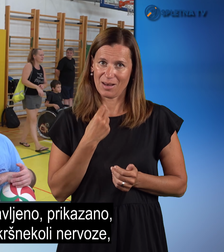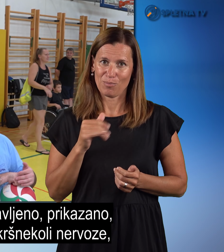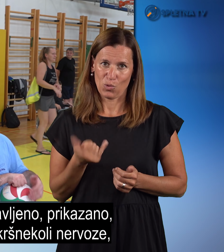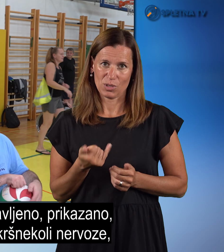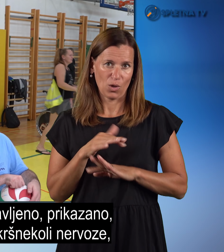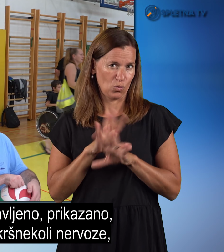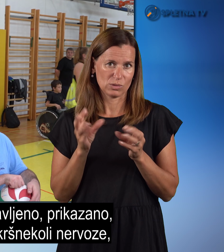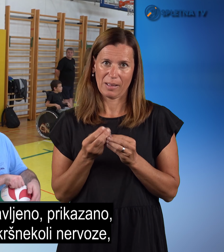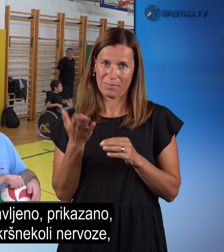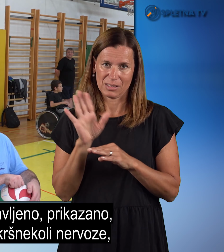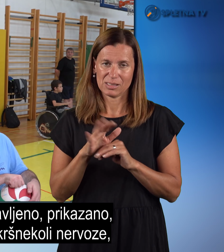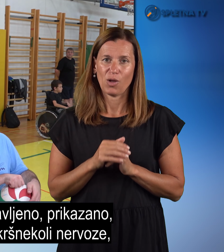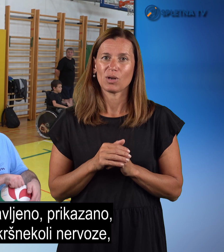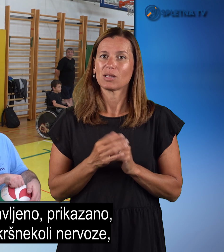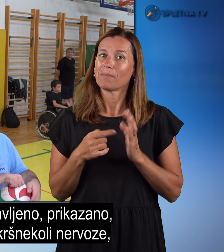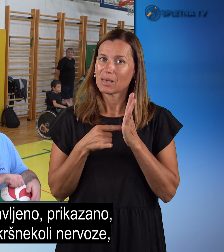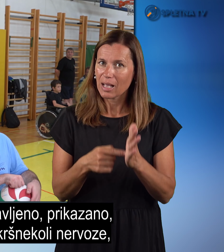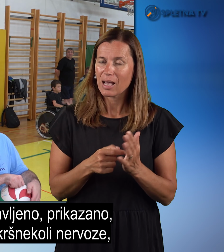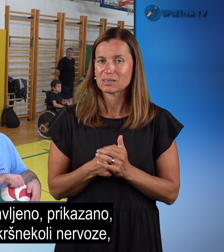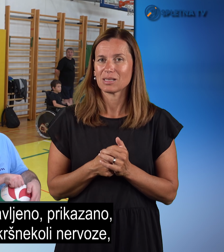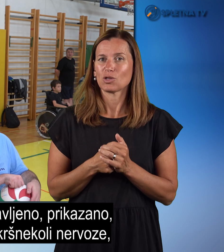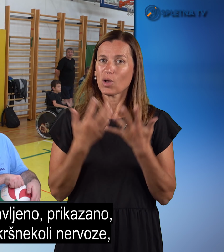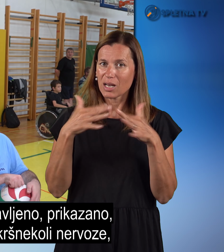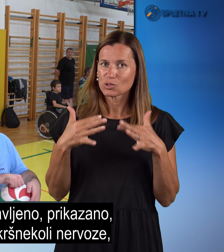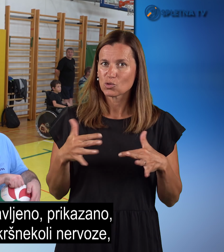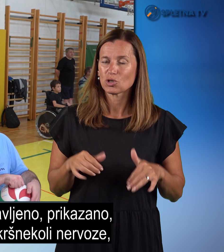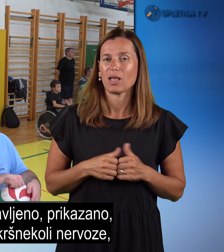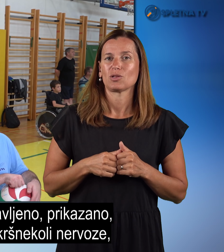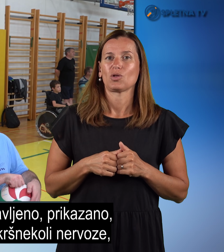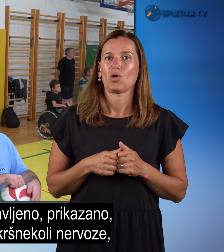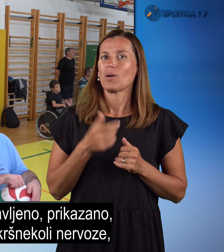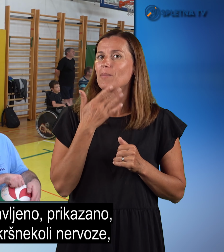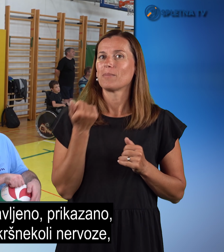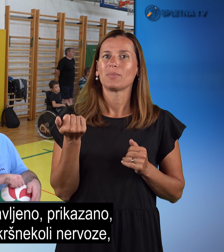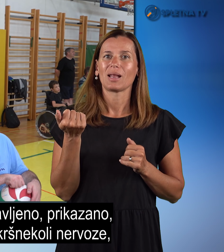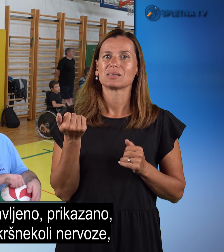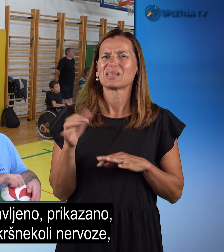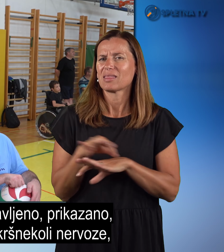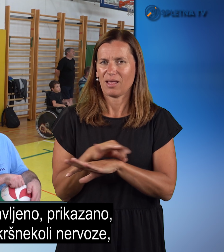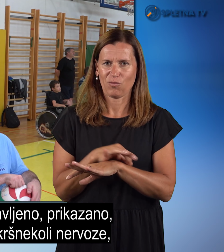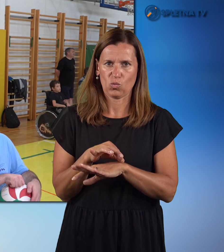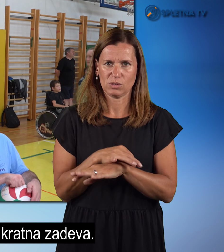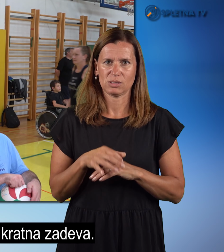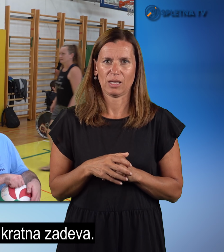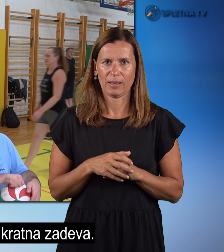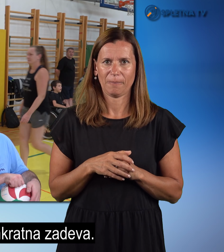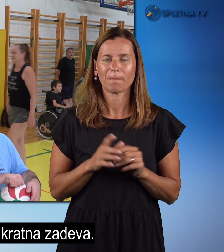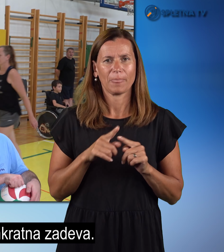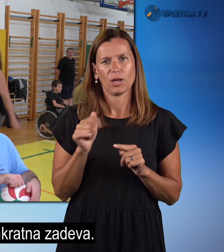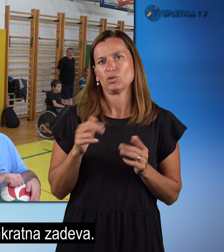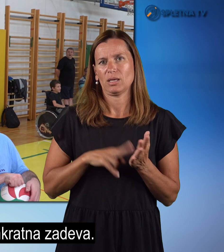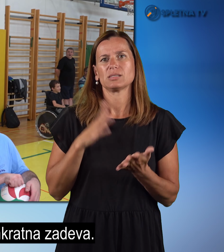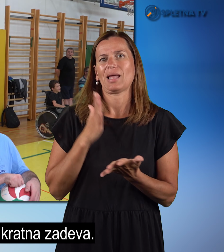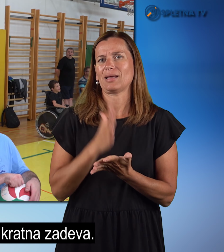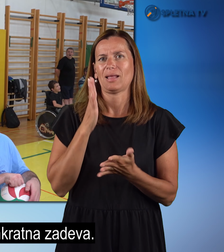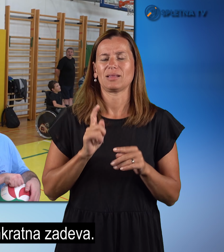Lepo je vse predstavljeno, prikazano, razloženo, brez kakršnekoli nervoze, tako da je